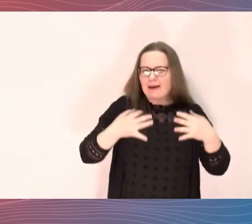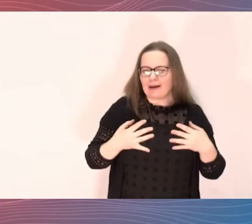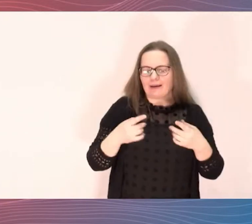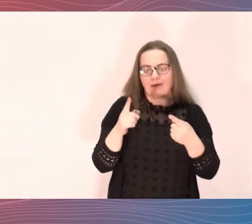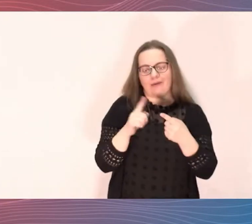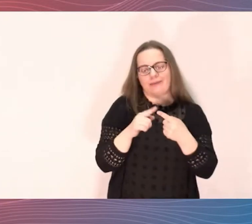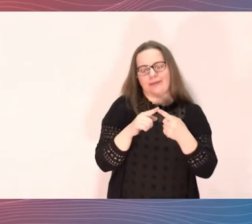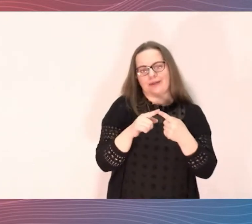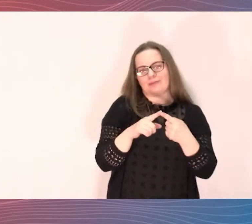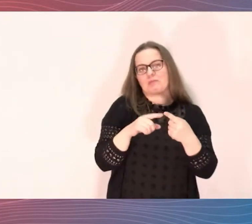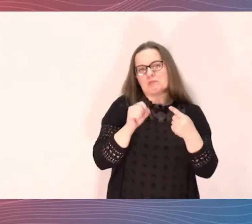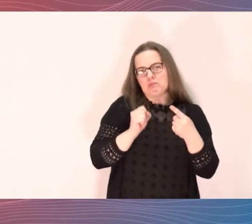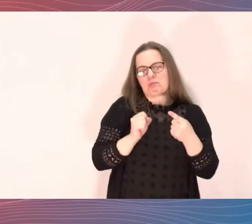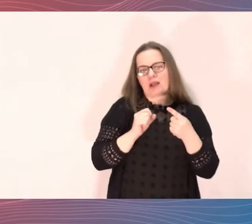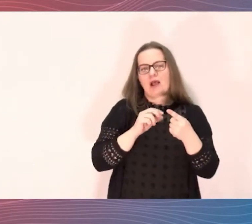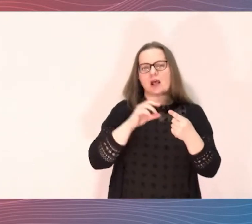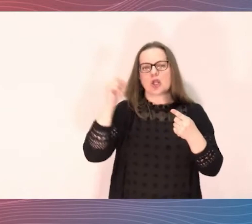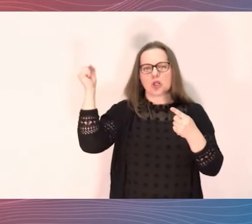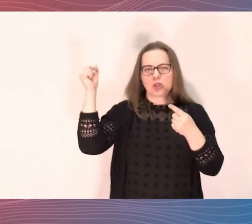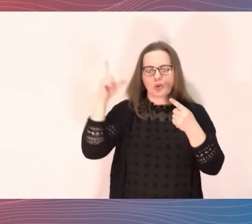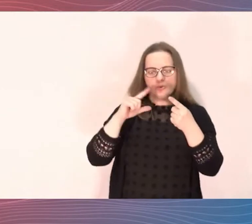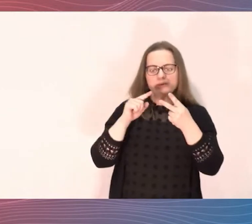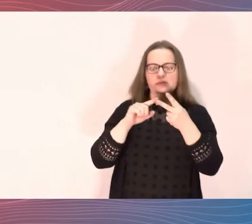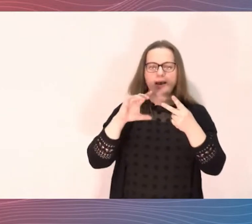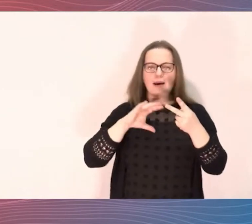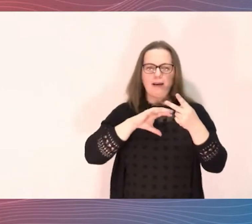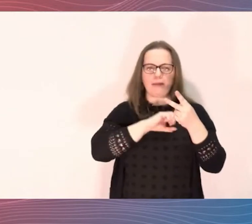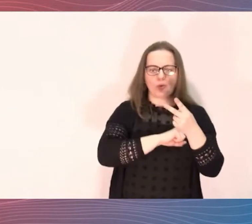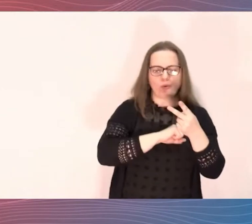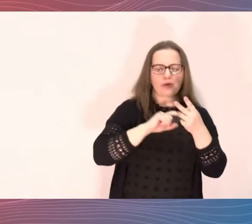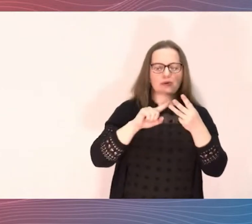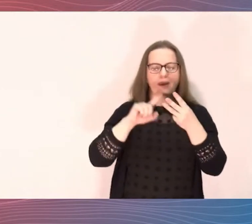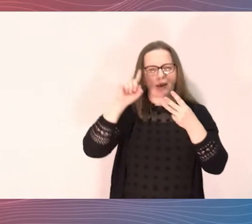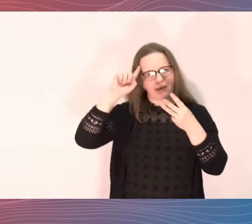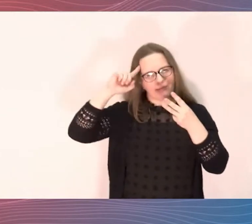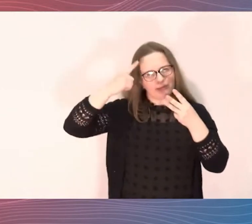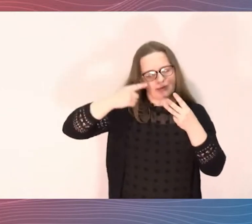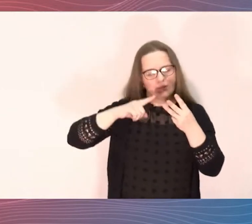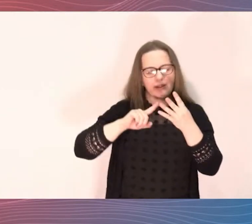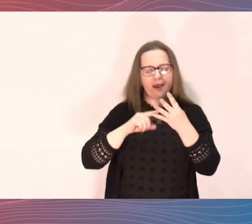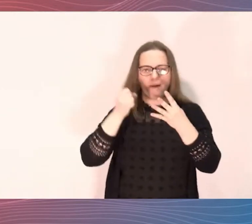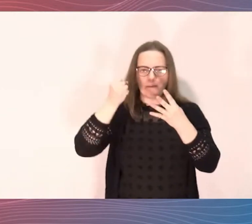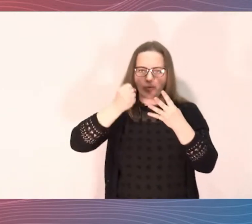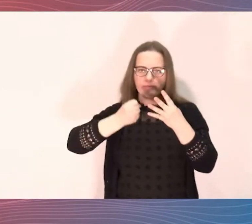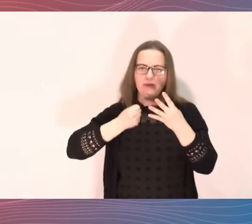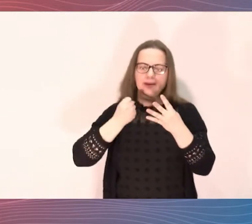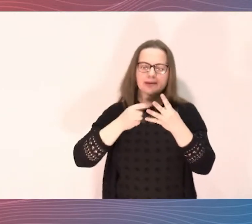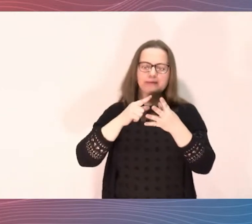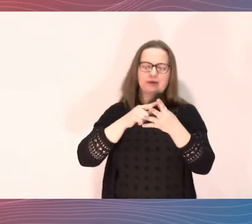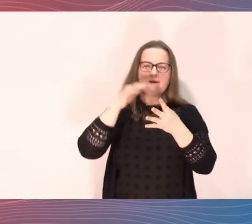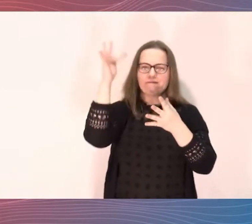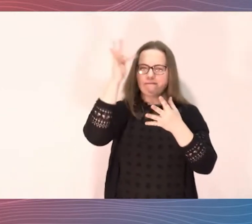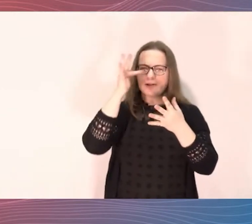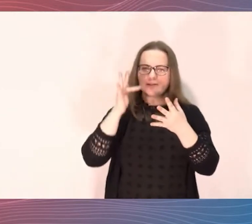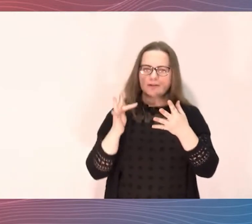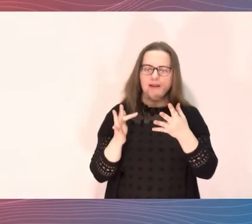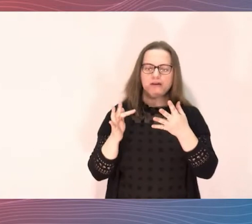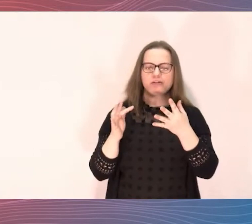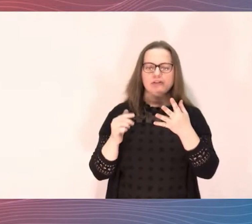amor, justiça, santidade, sua autoridade, seu poder, a felicidade e a